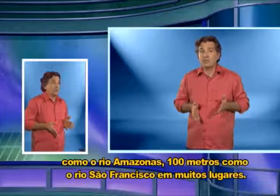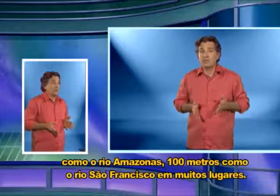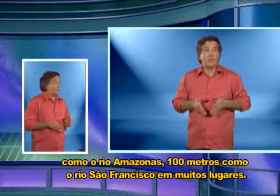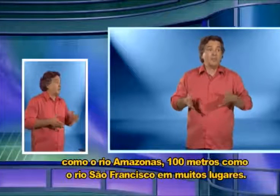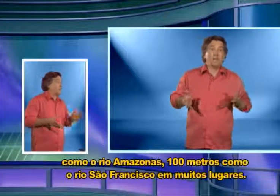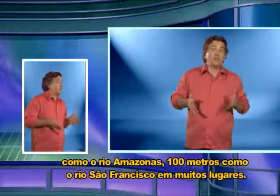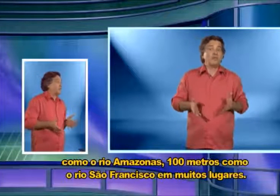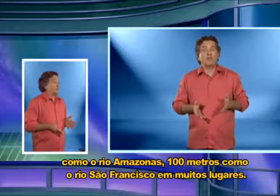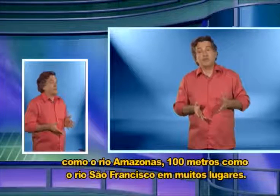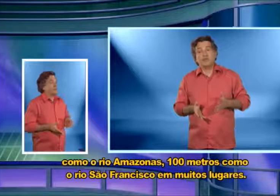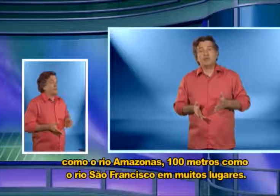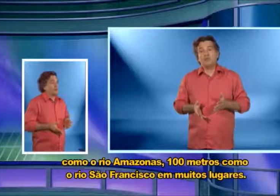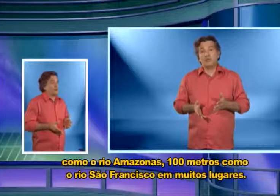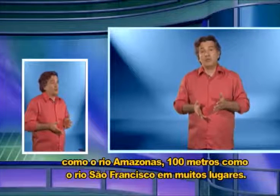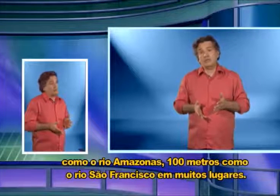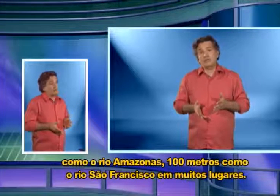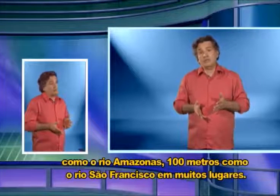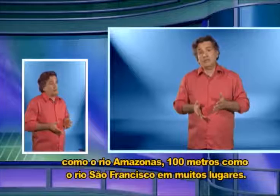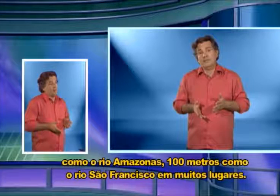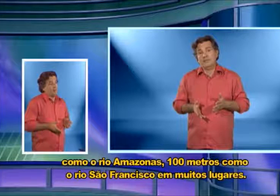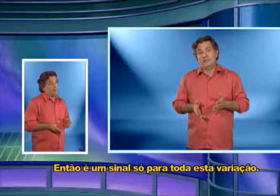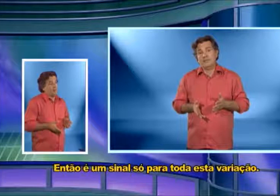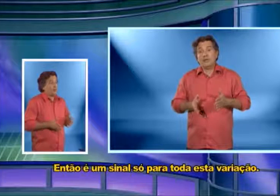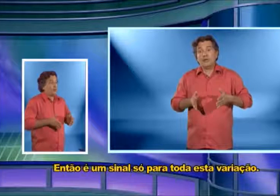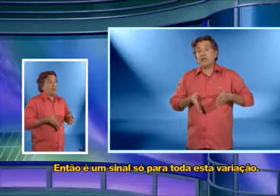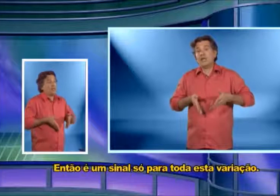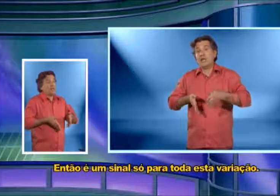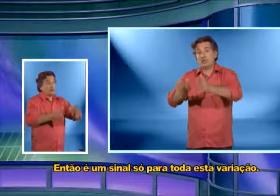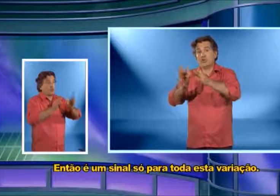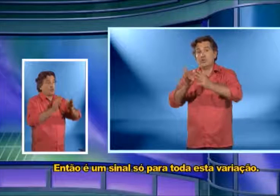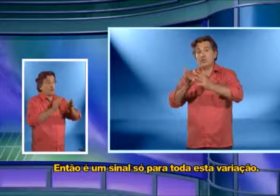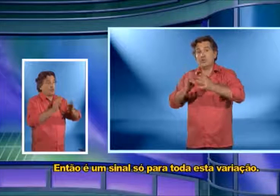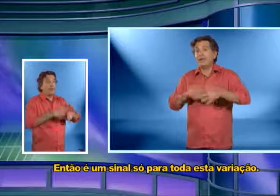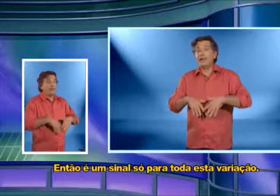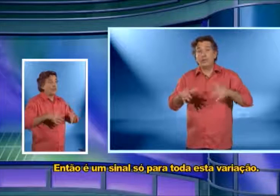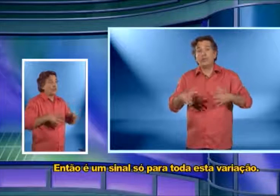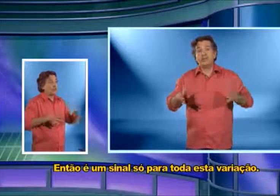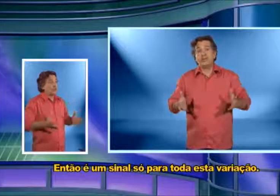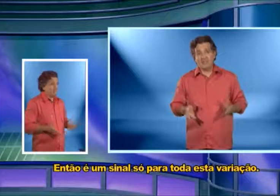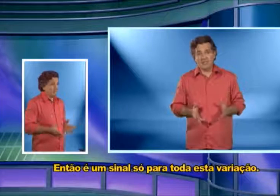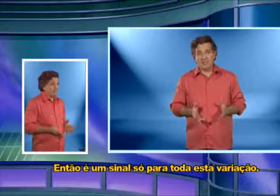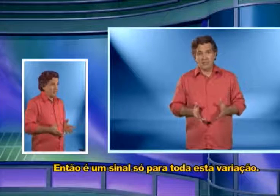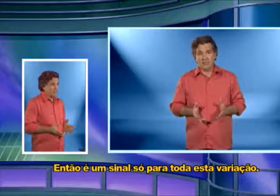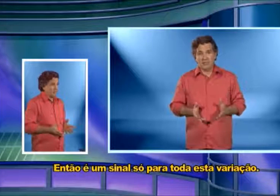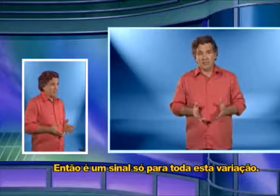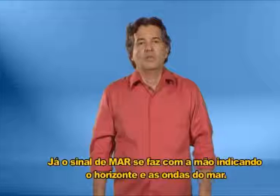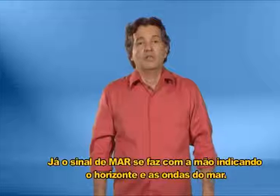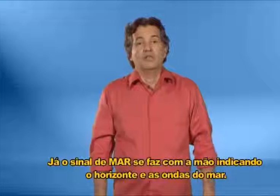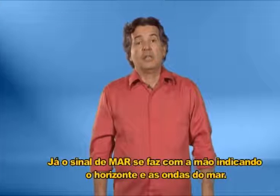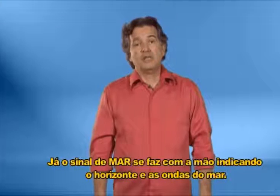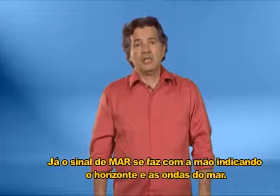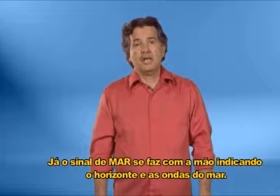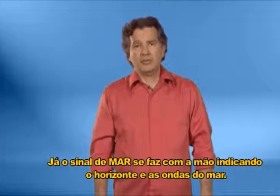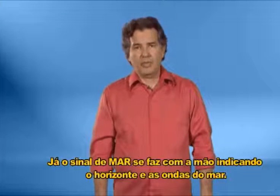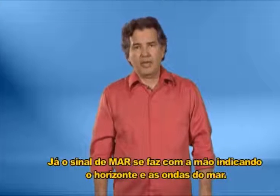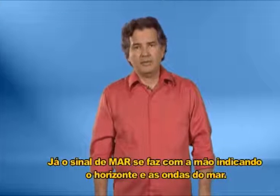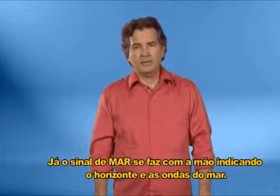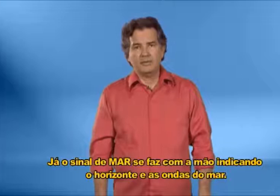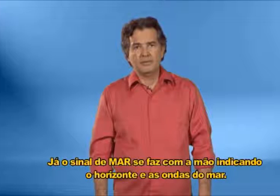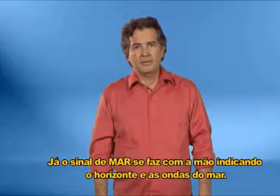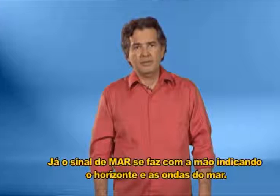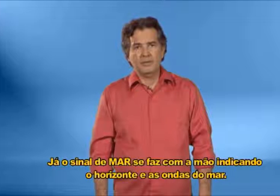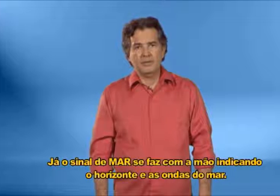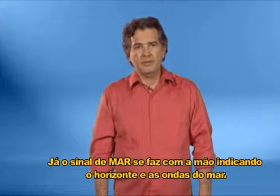Amazonas, 100 metros como o Rio São Francisco em muitos lugares. Então é um sinal só para toda essa variação. Já o sinal do